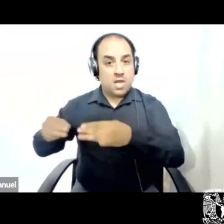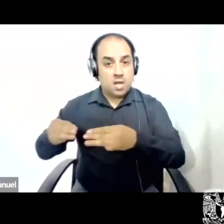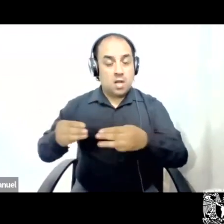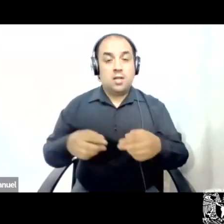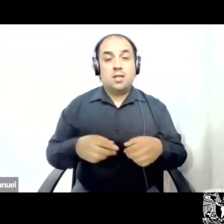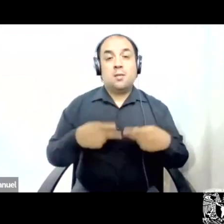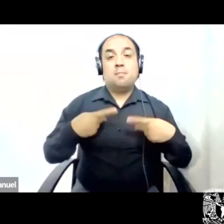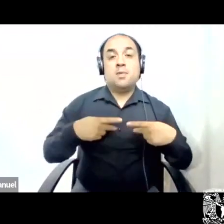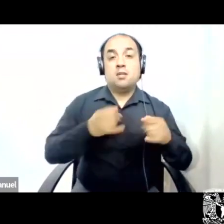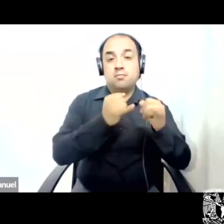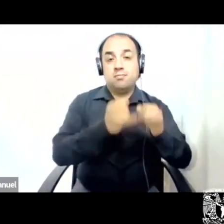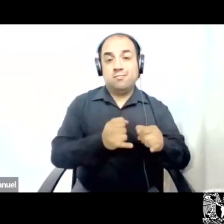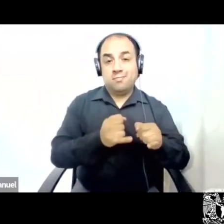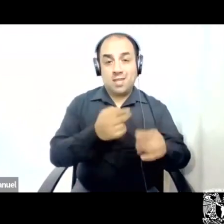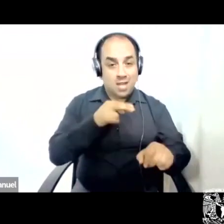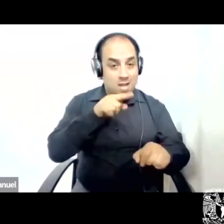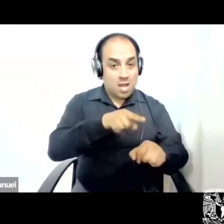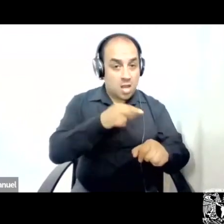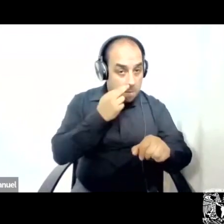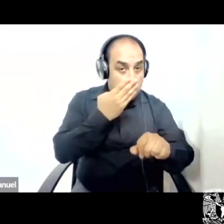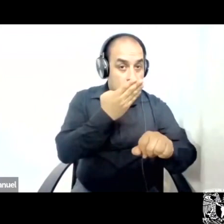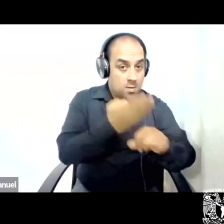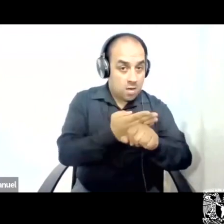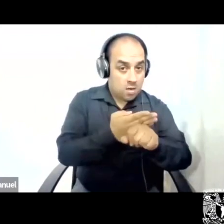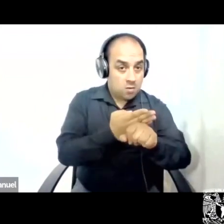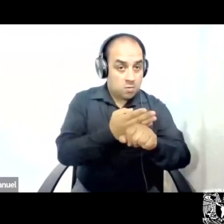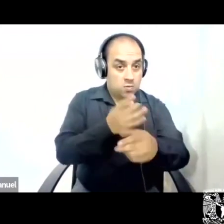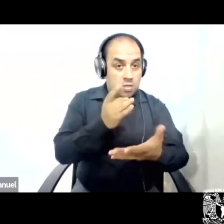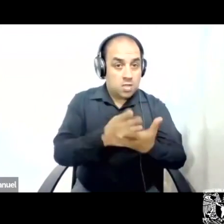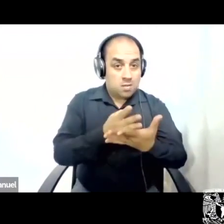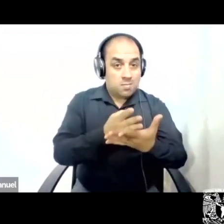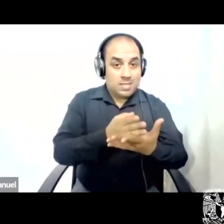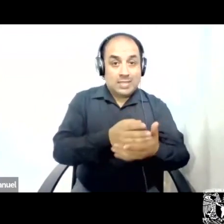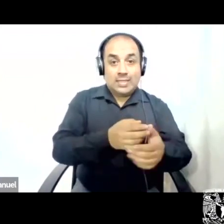exclusiva y absolutamente de su bienestar.